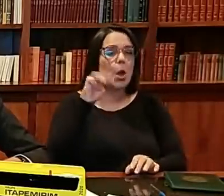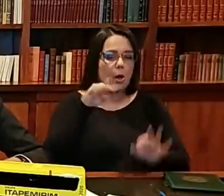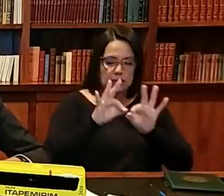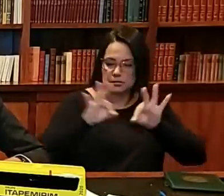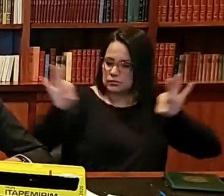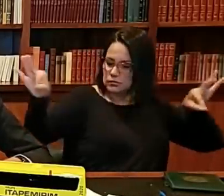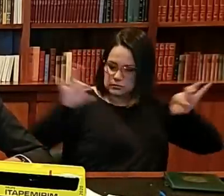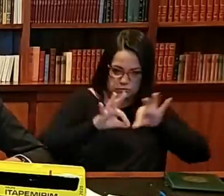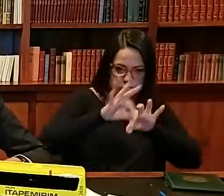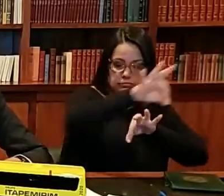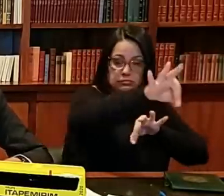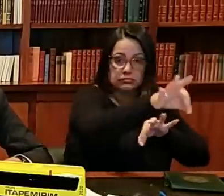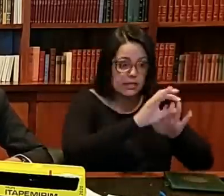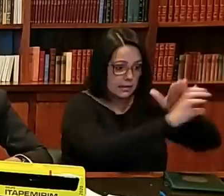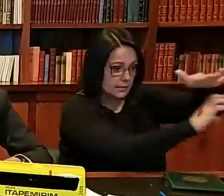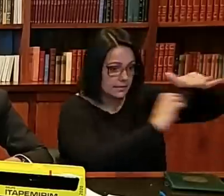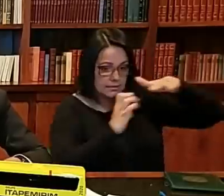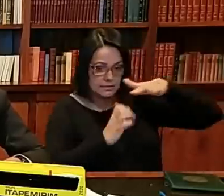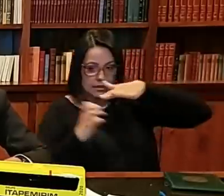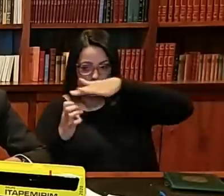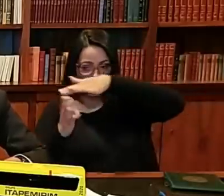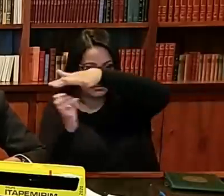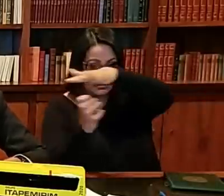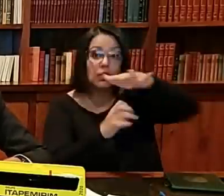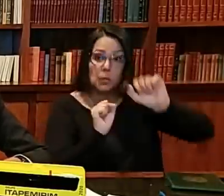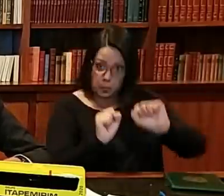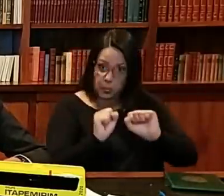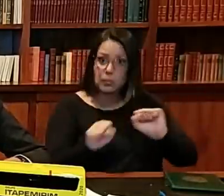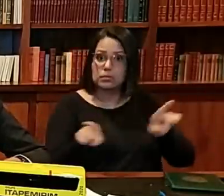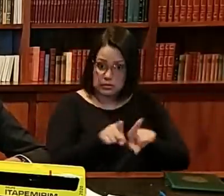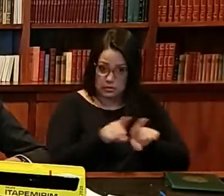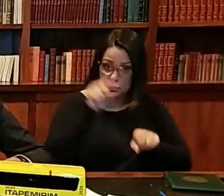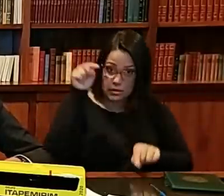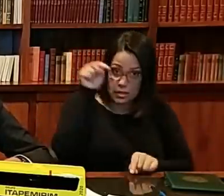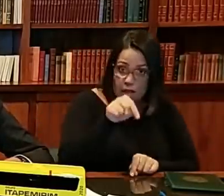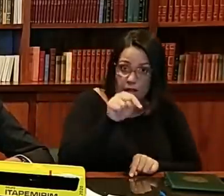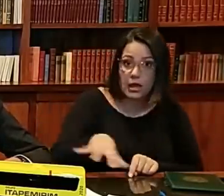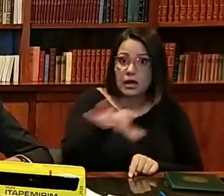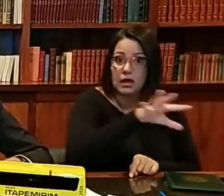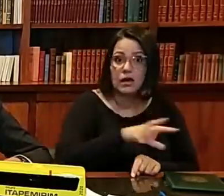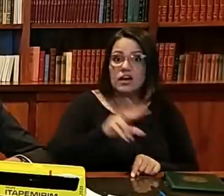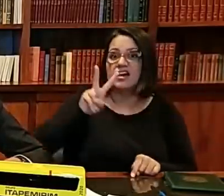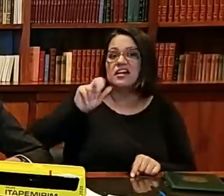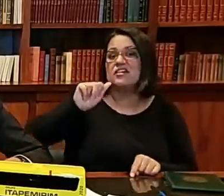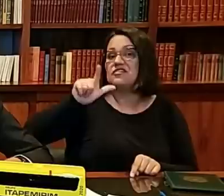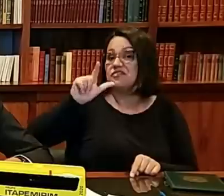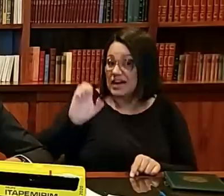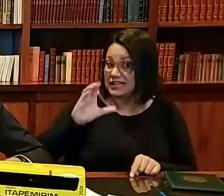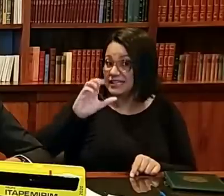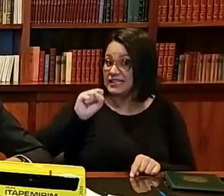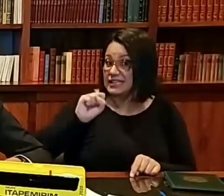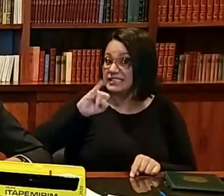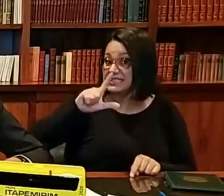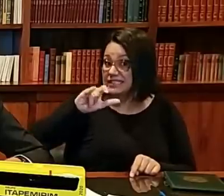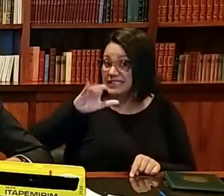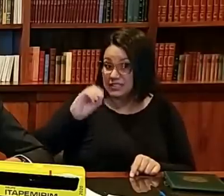excelência de empresas que existiam ali, poderíamos ter também ali fora um Vale do Silício da biotecnologia. Isso mesmo,